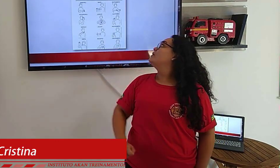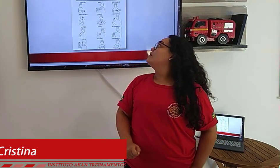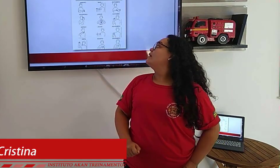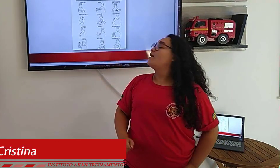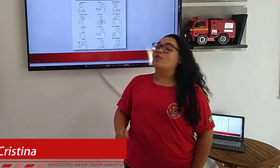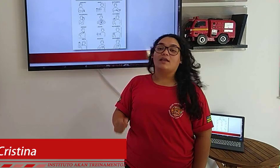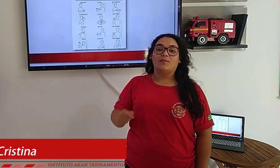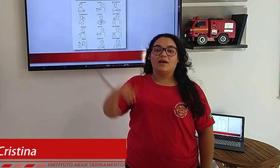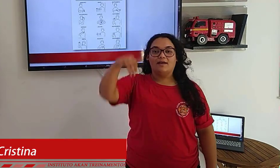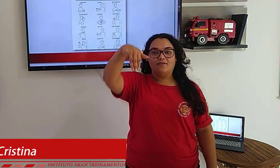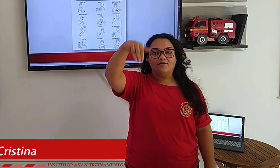Agora que é maio.